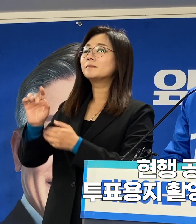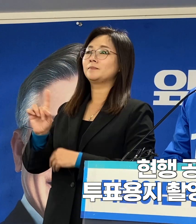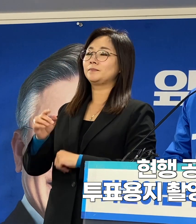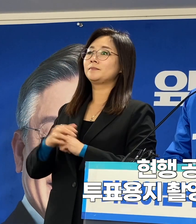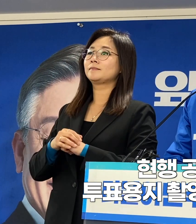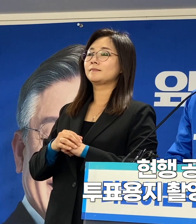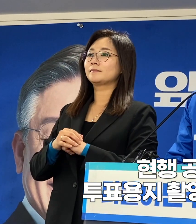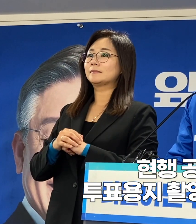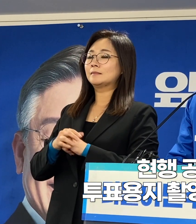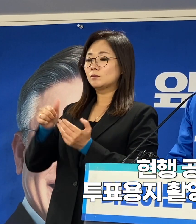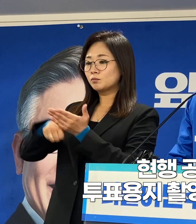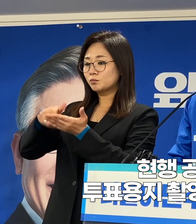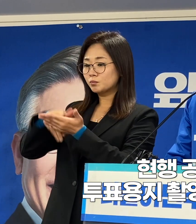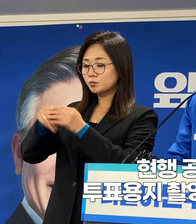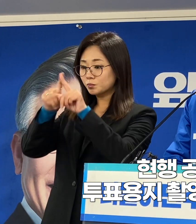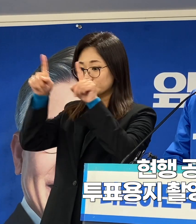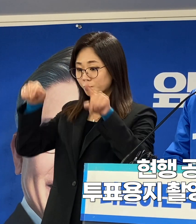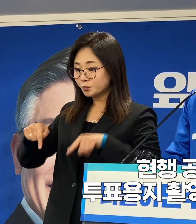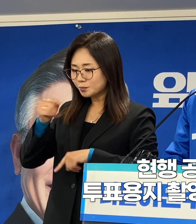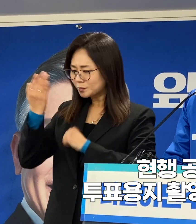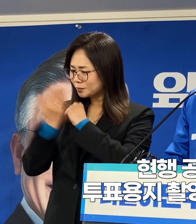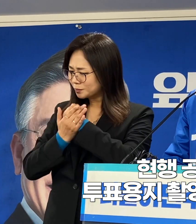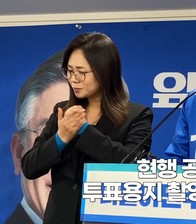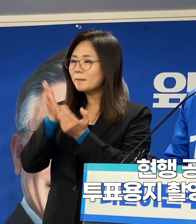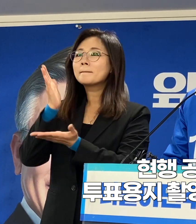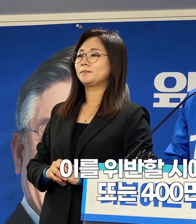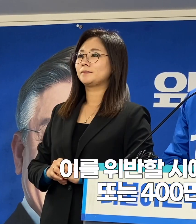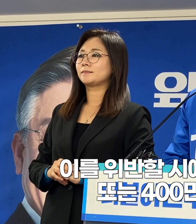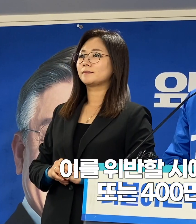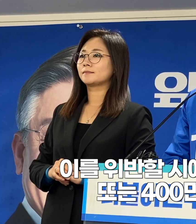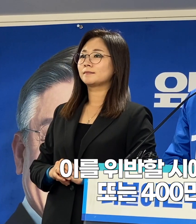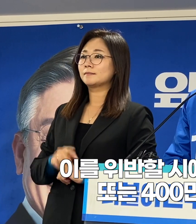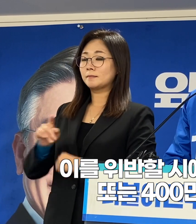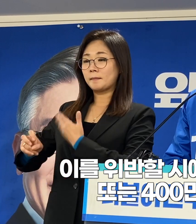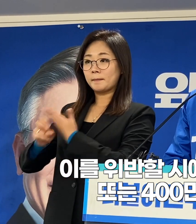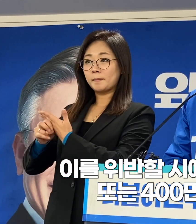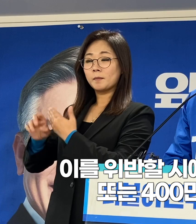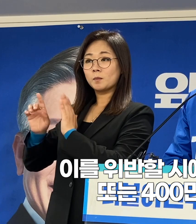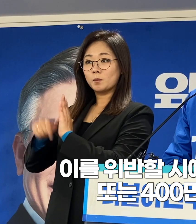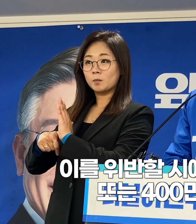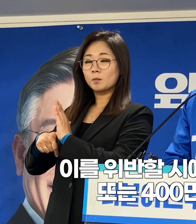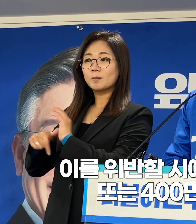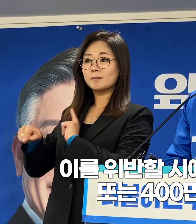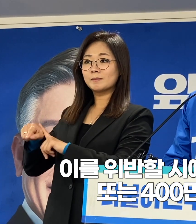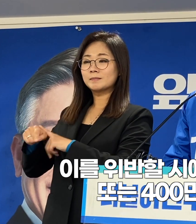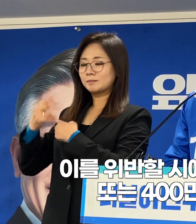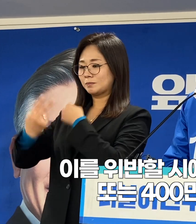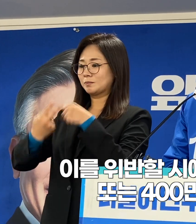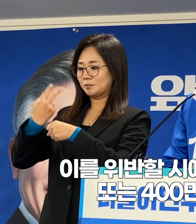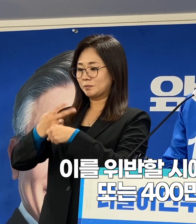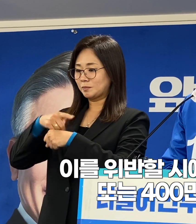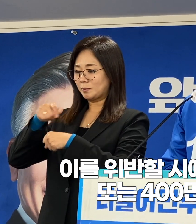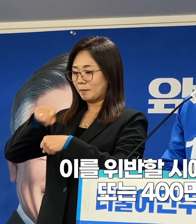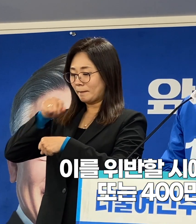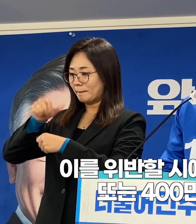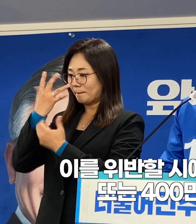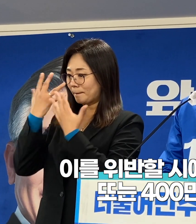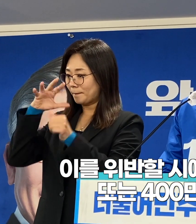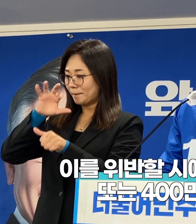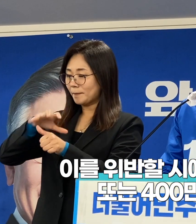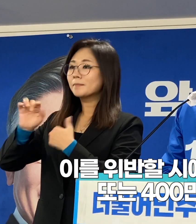공직선거법상 투표용지 촬영은 금지되어 있습니다. 이를 위반할 시에는 2년 이하의 징역